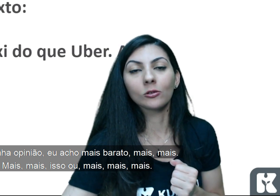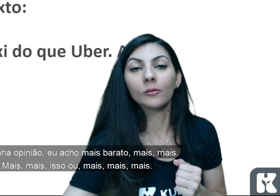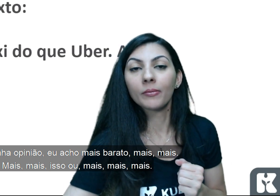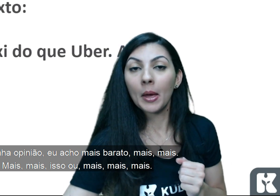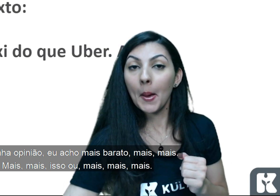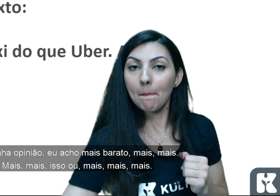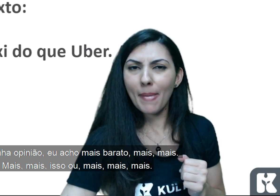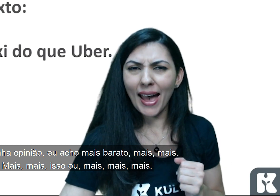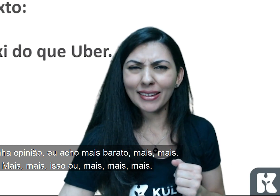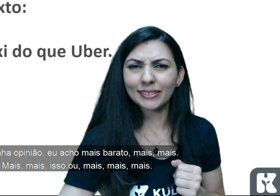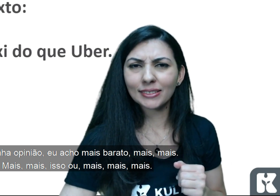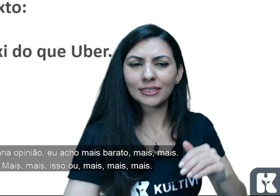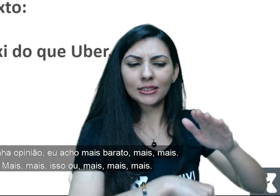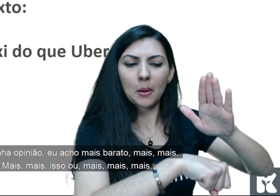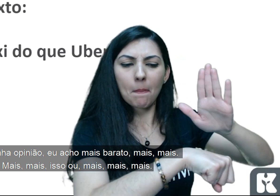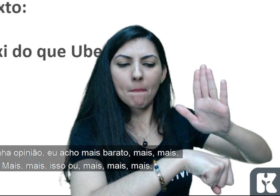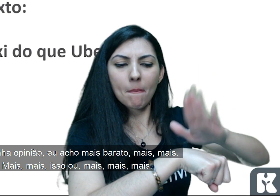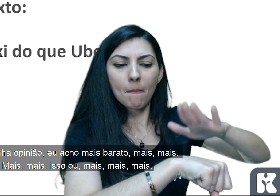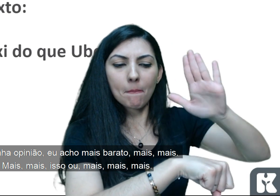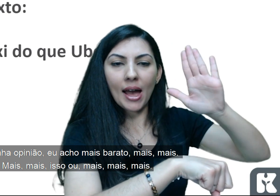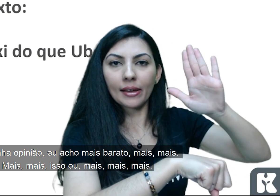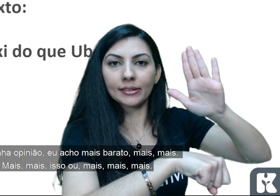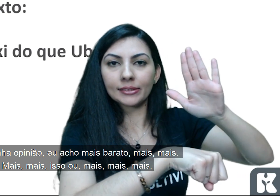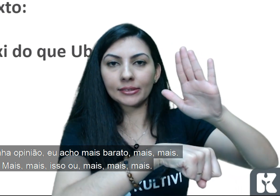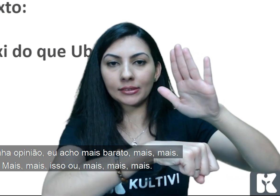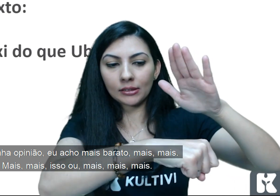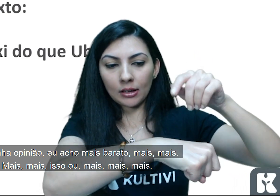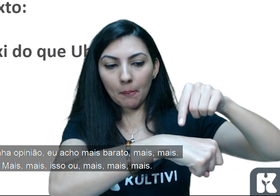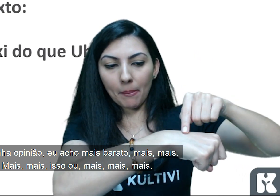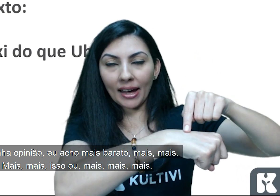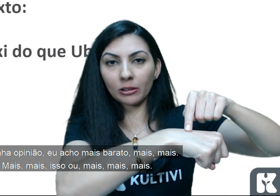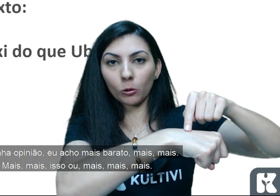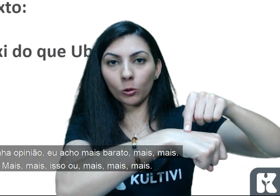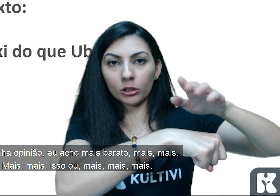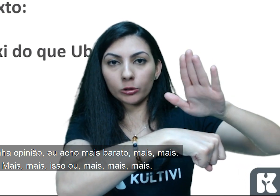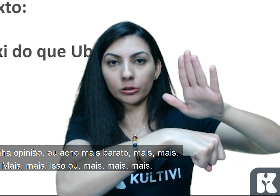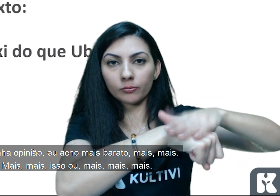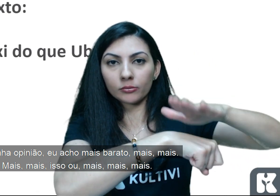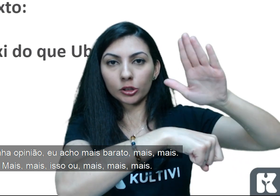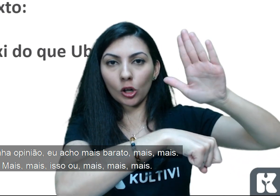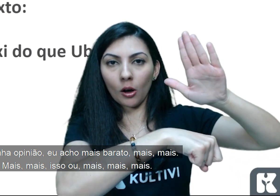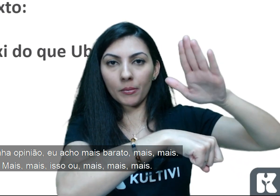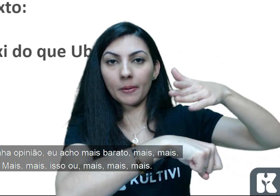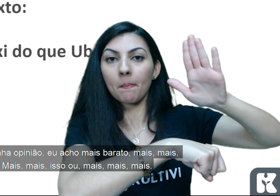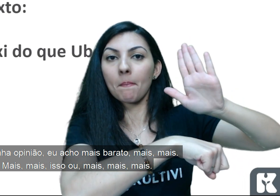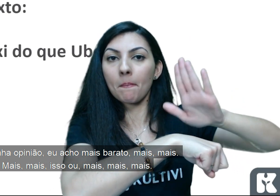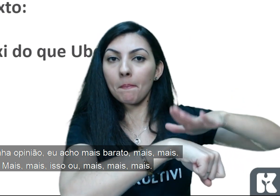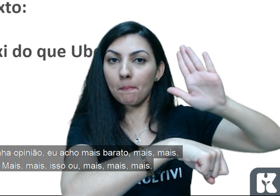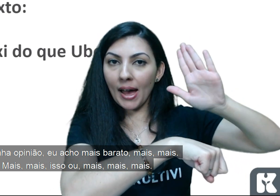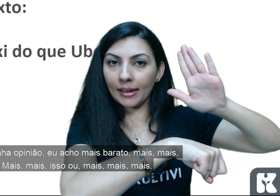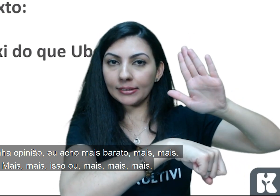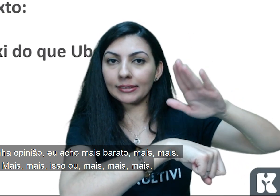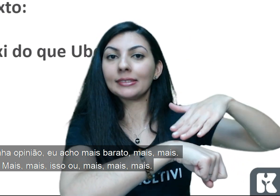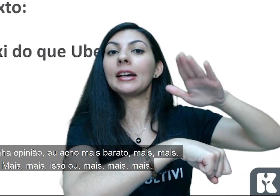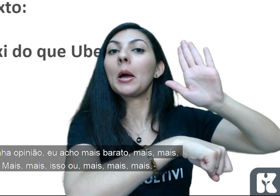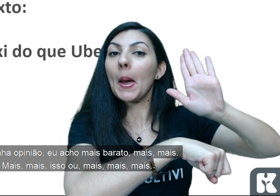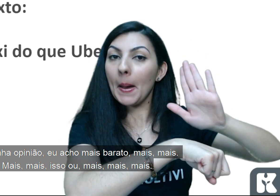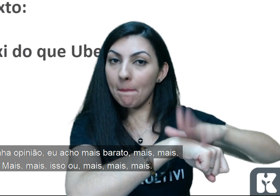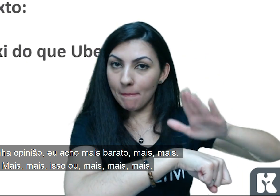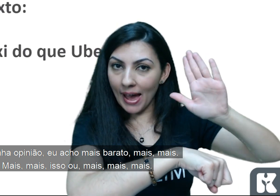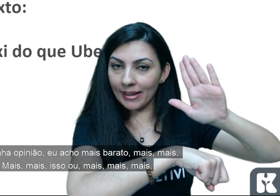barato Mais Mais Bate no doce Sobe Mais